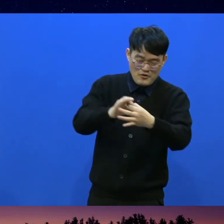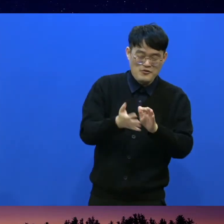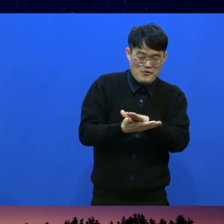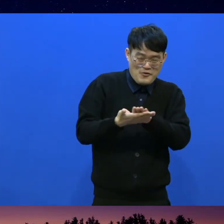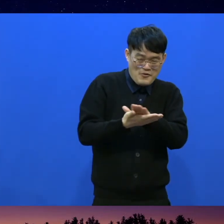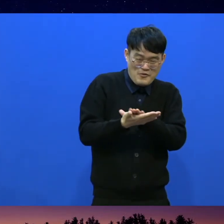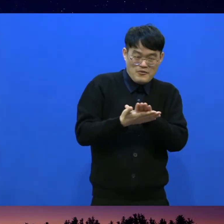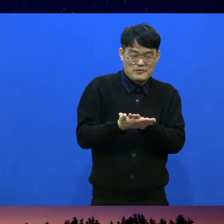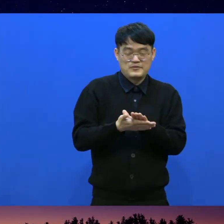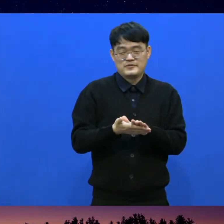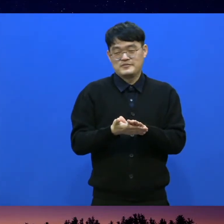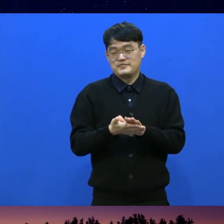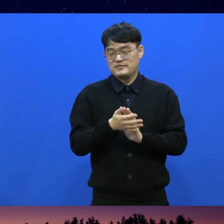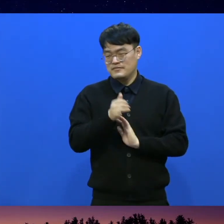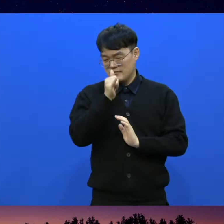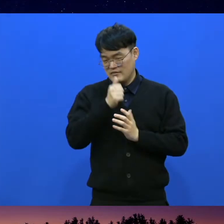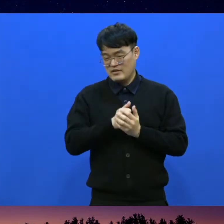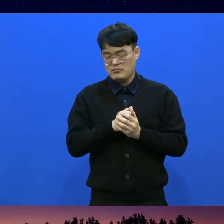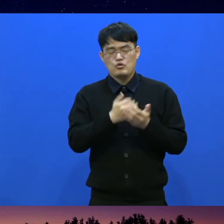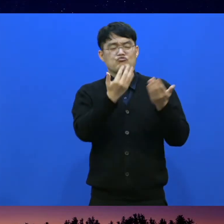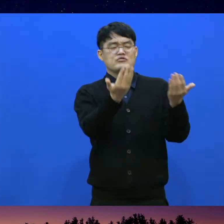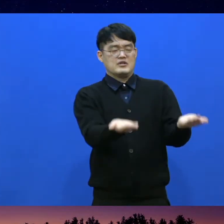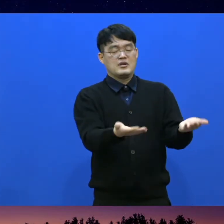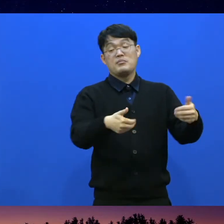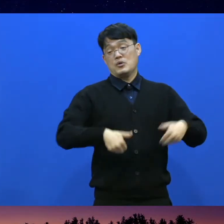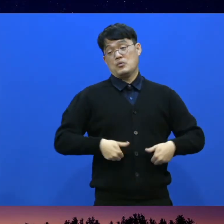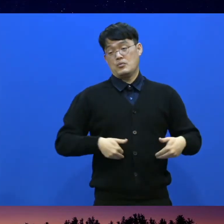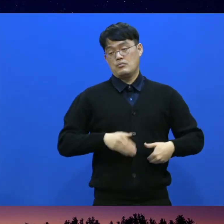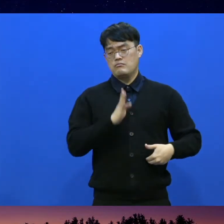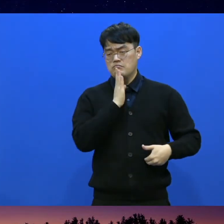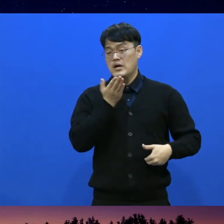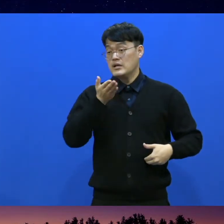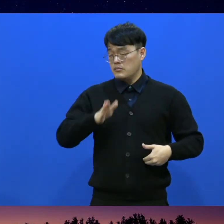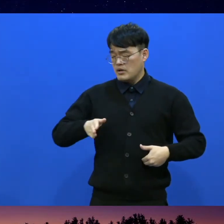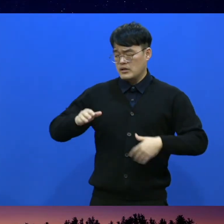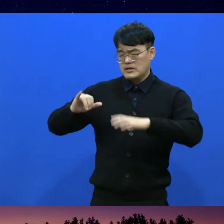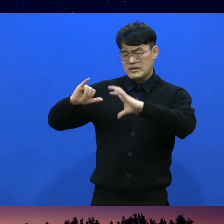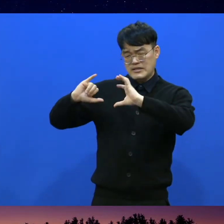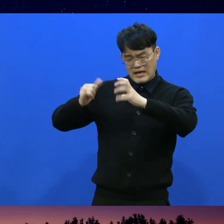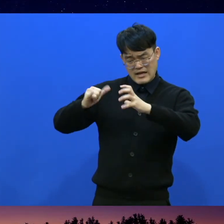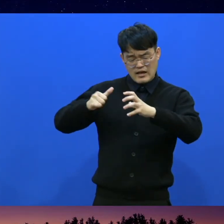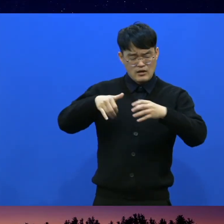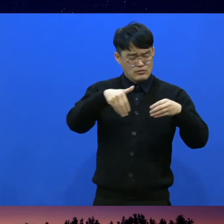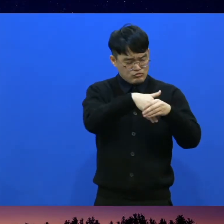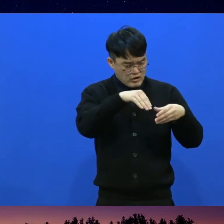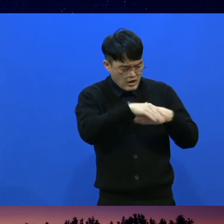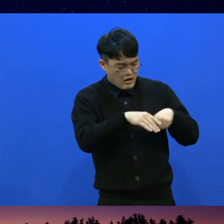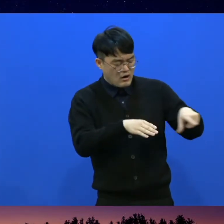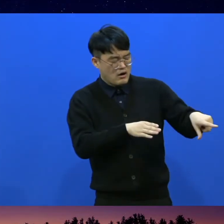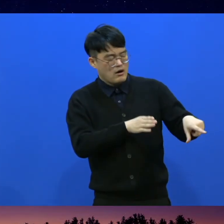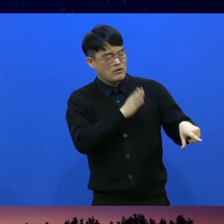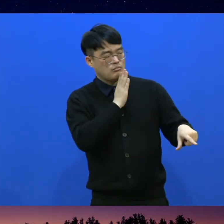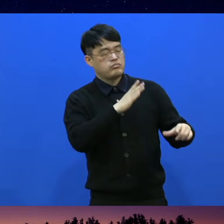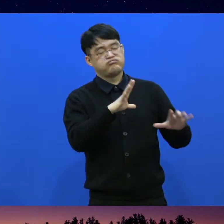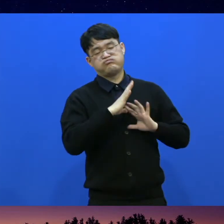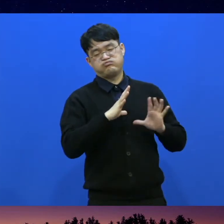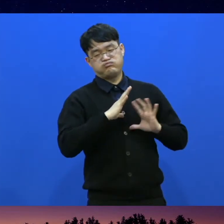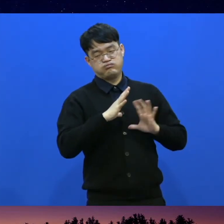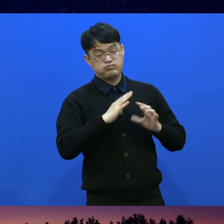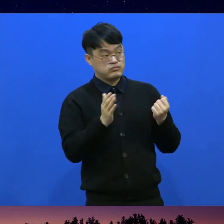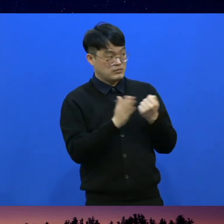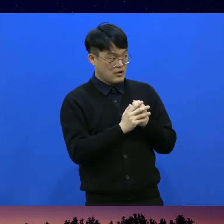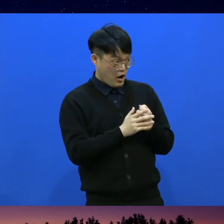거거든요. 물론 이제 쉴 때도 있어야 되지만 이제 이 문화가 어마어마하게 무서운 겁니다. 어마어마하게 무서워요.